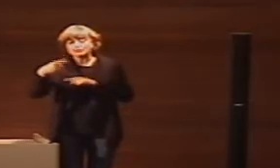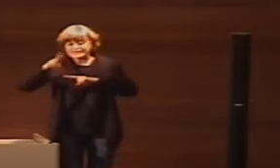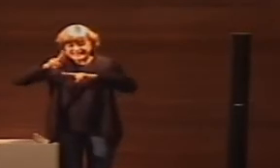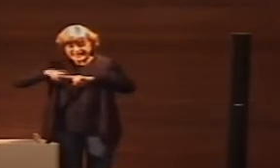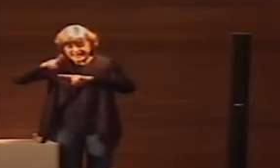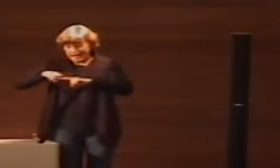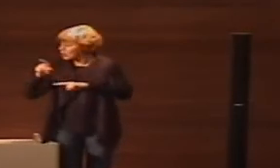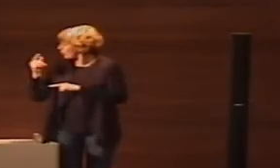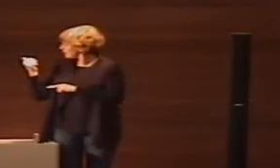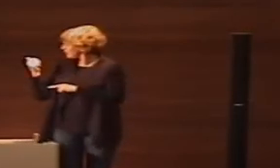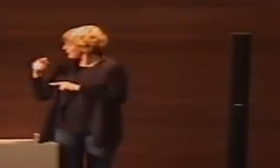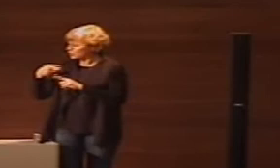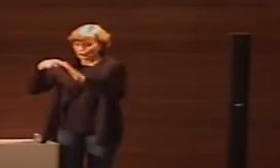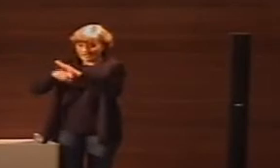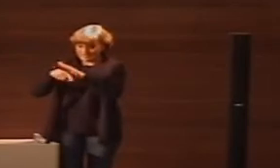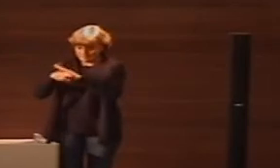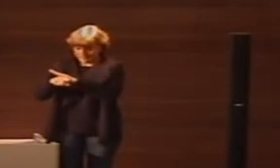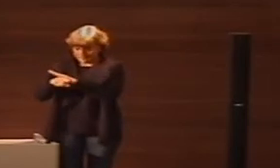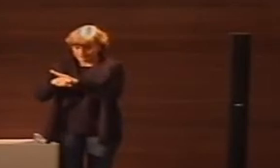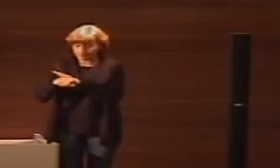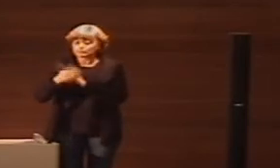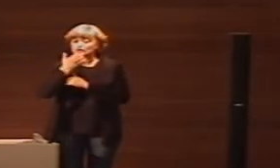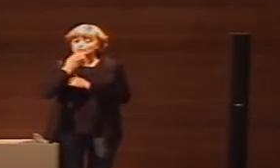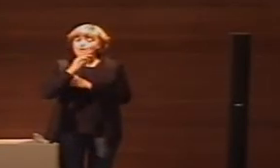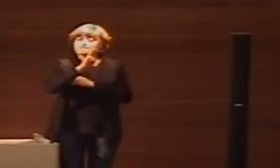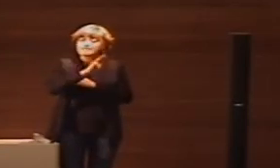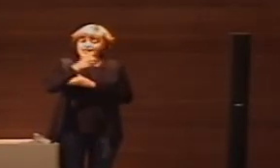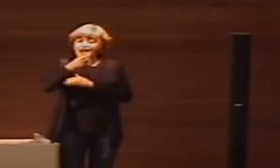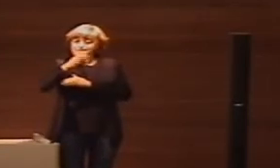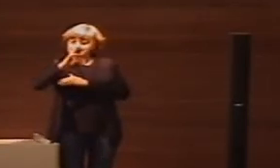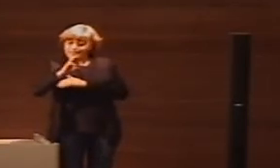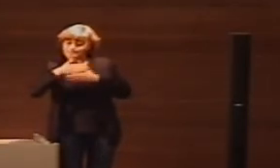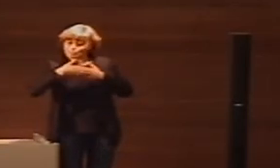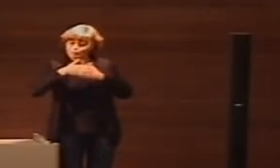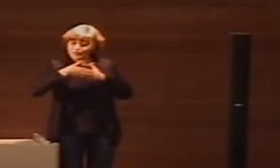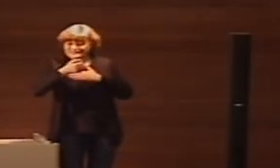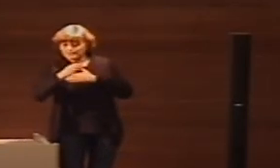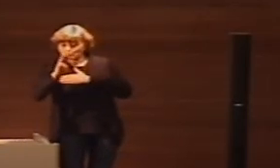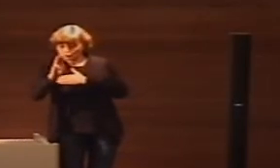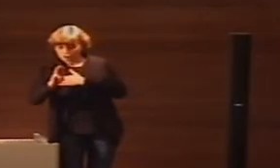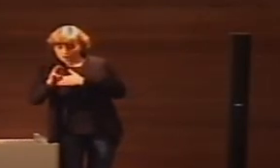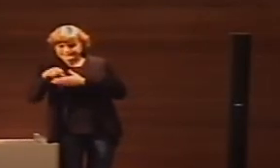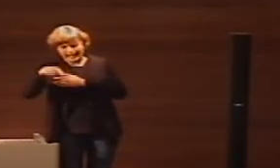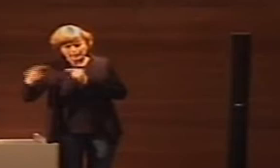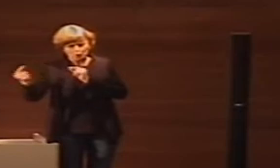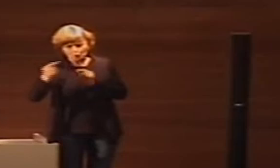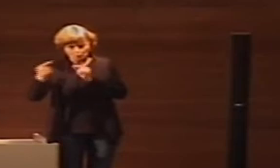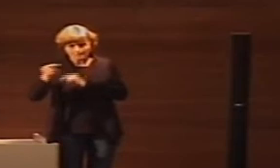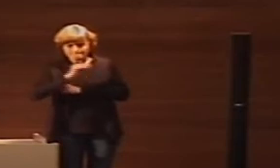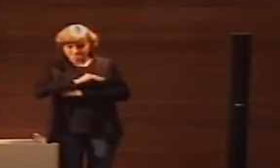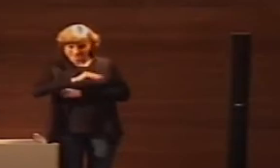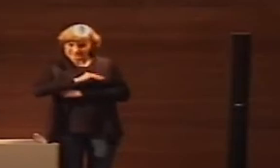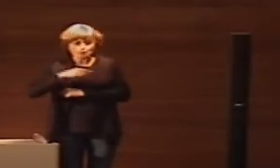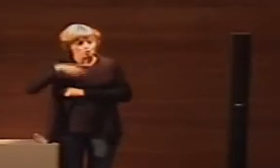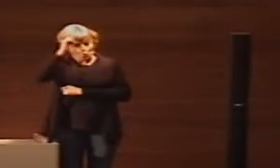más en más profundidad. La recogida selectiva puerta a puerta, que os voy a decir, esto tiene, aquí lo conocéis bien porque ha habido debates fuertes, también os voy a dar